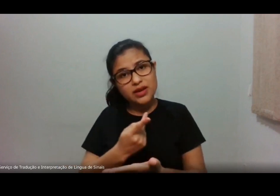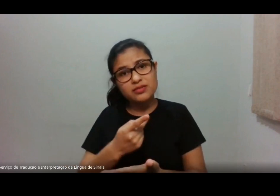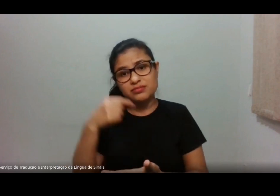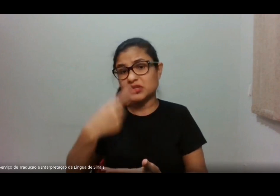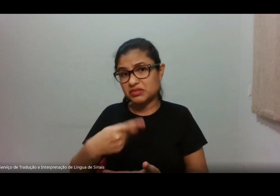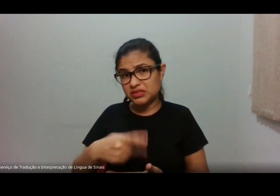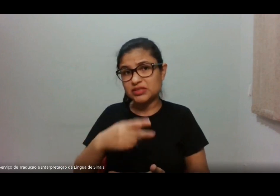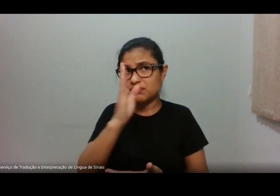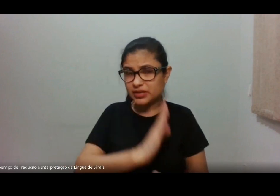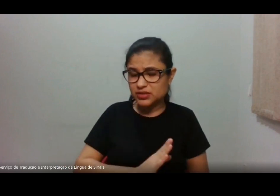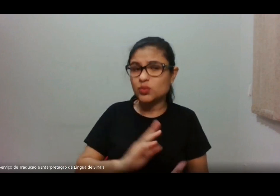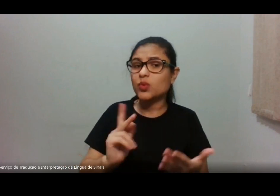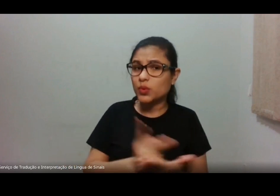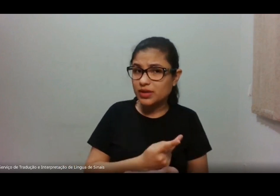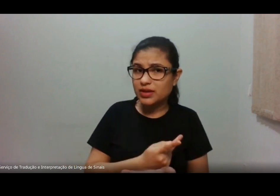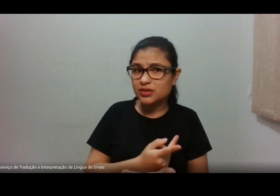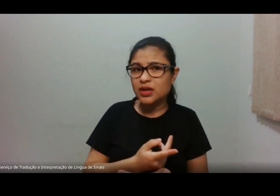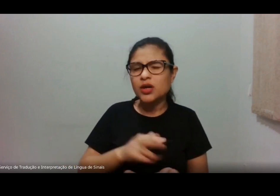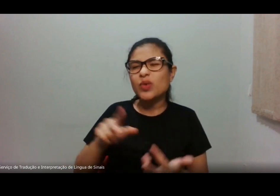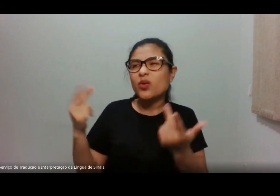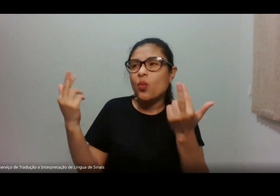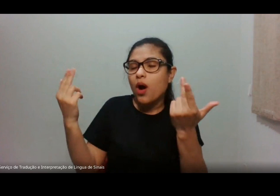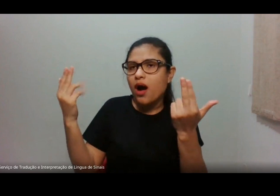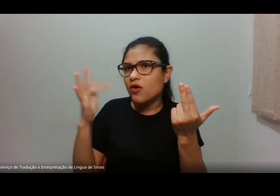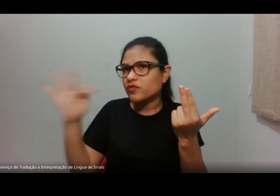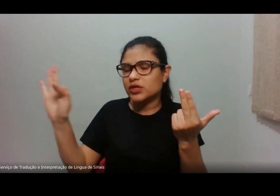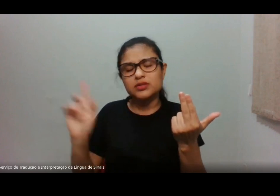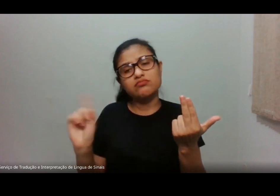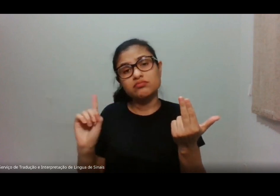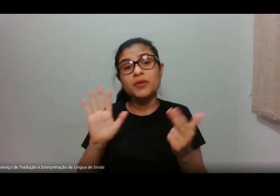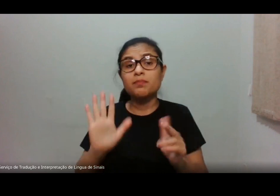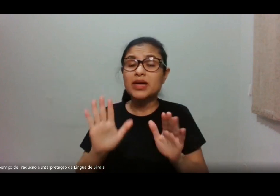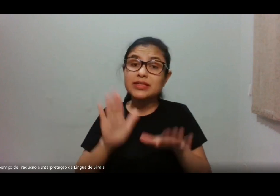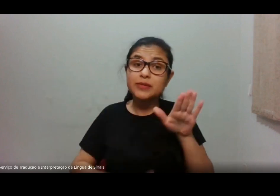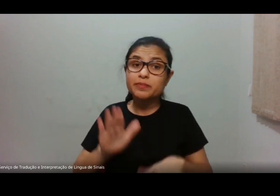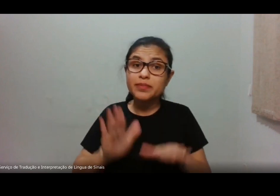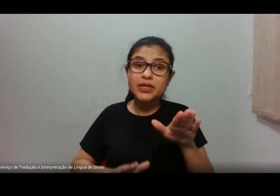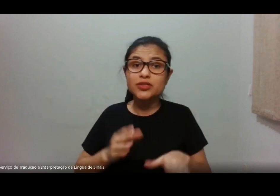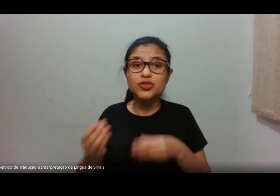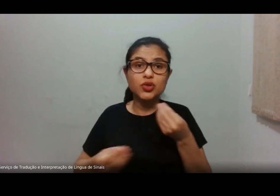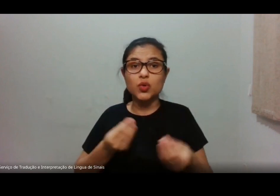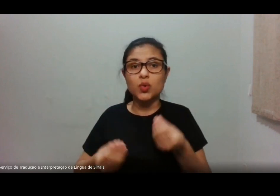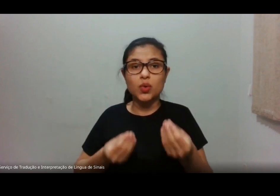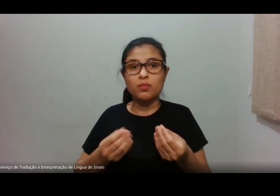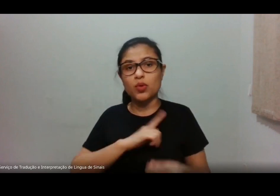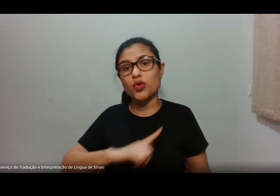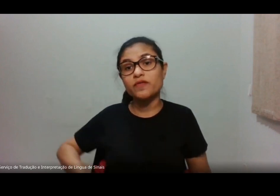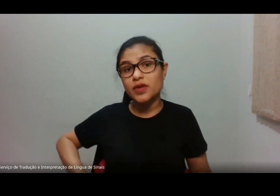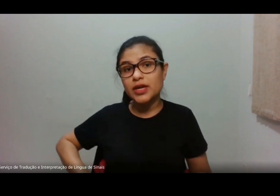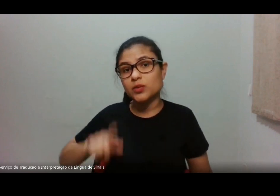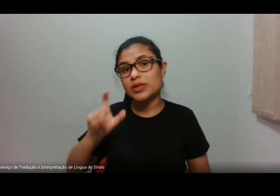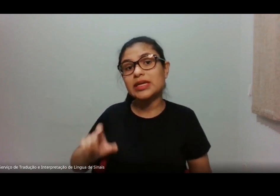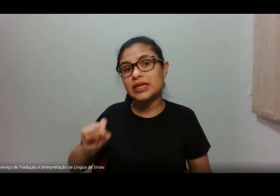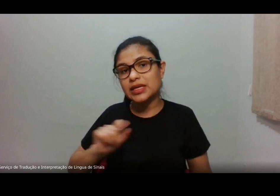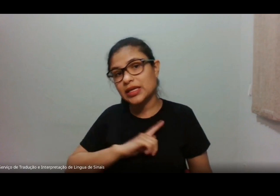da forma como ocorre na francesa, mas depende muito de quem somos, por quem somos governados,